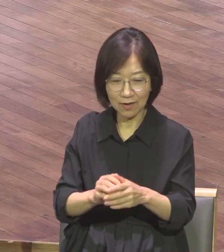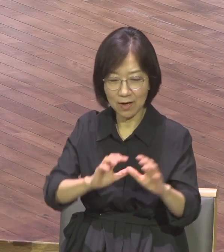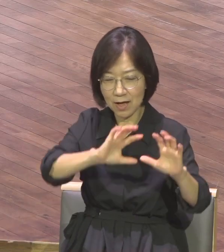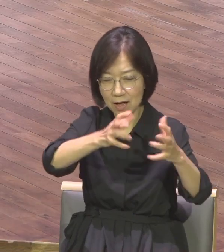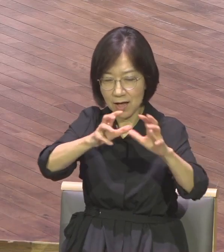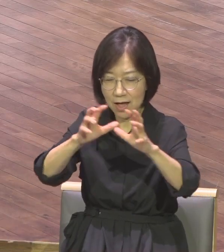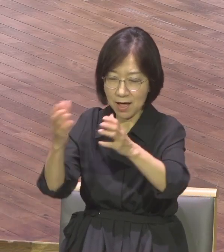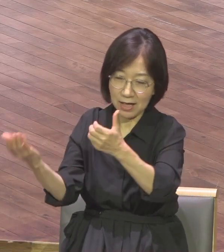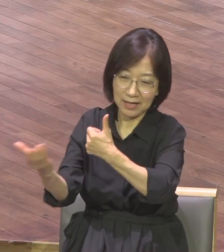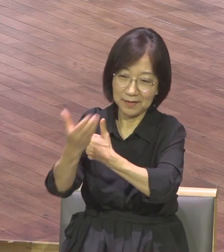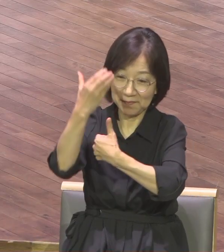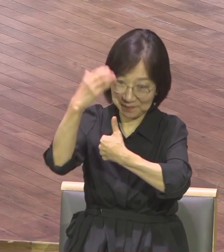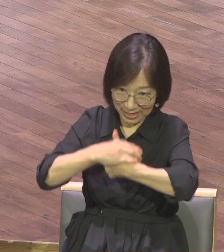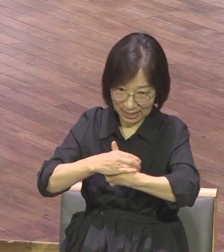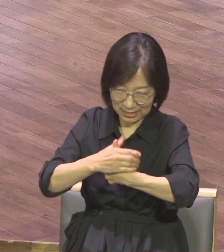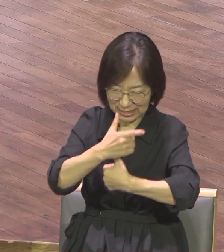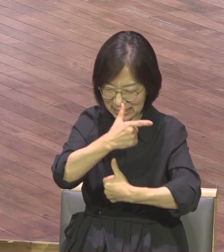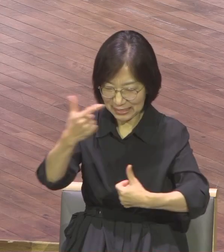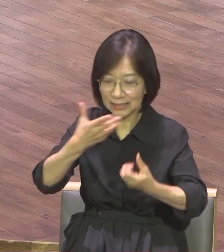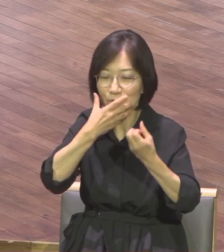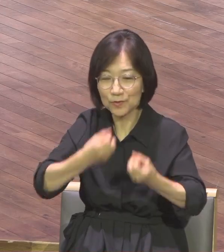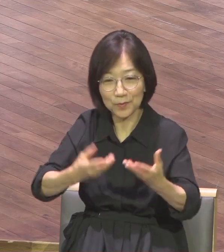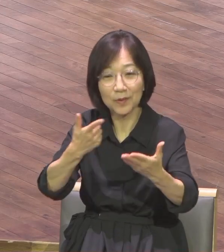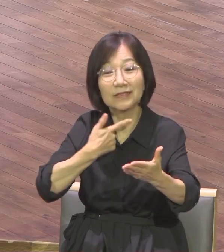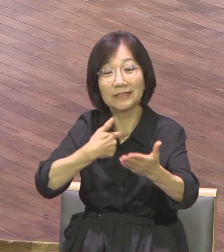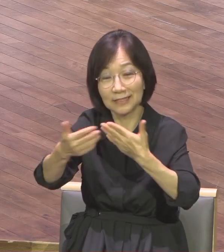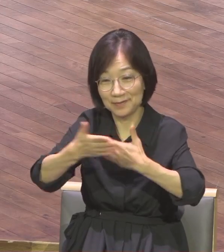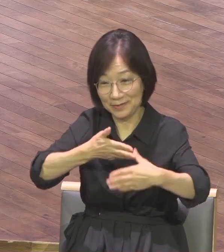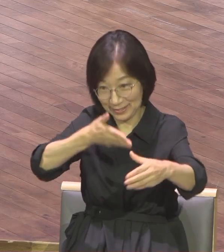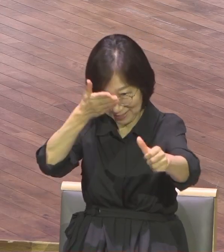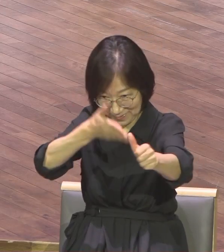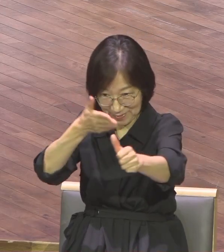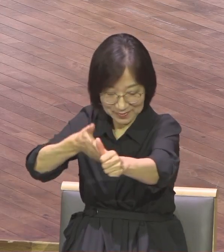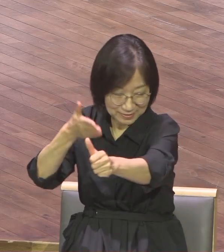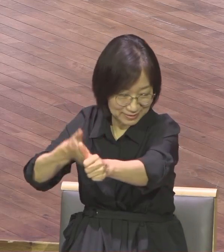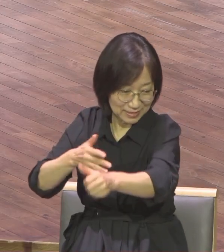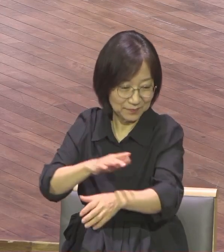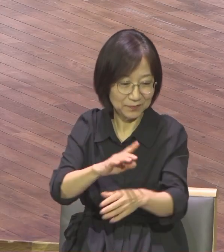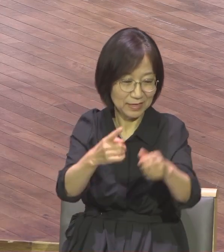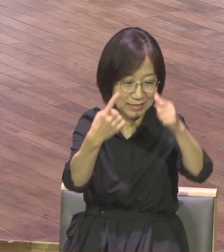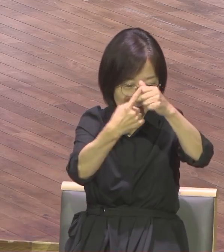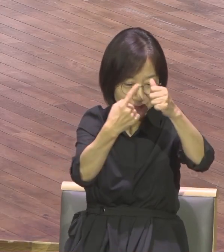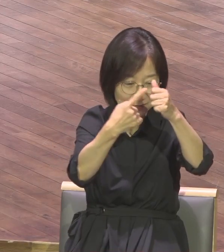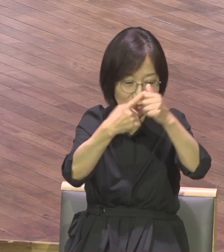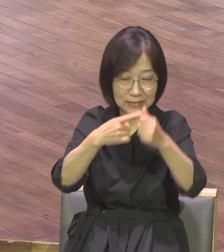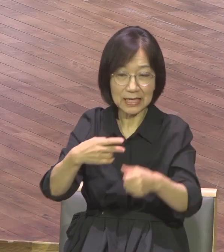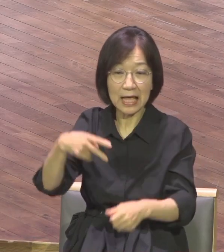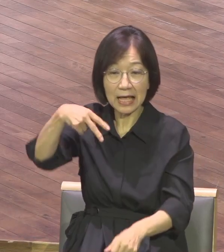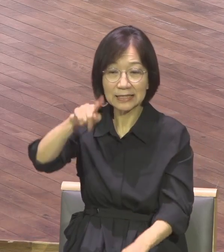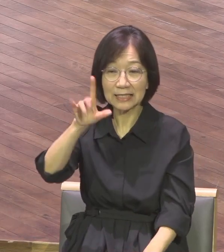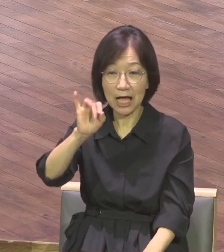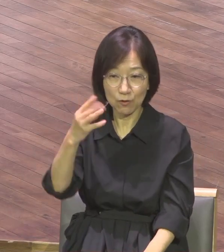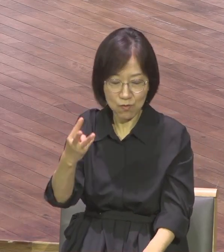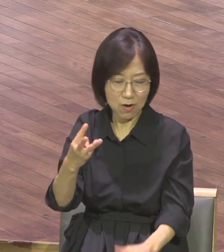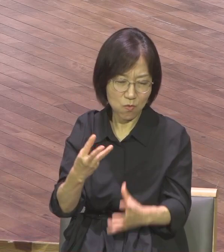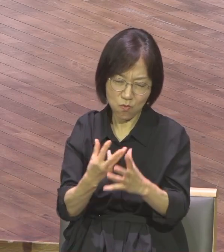축복 받기를 주님으로 축복합니다. 그럼 첫째로 변화된 박해자 사울입니다. 1, 2절 봅니다. 사울이